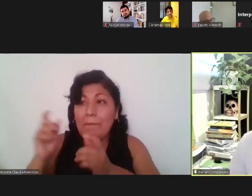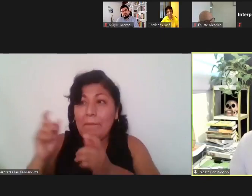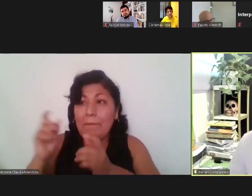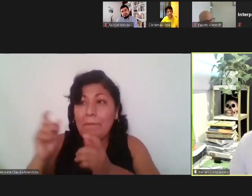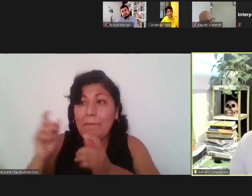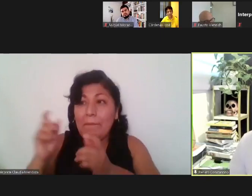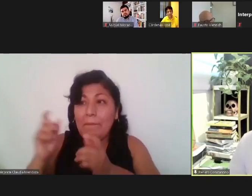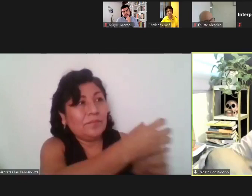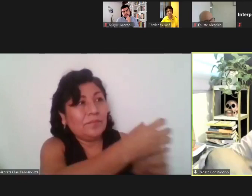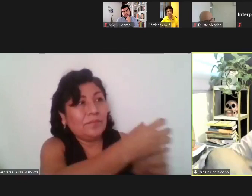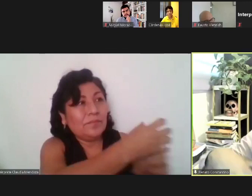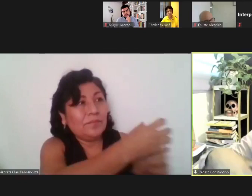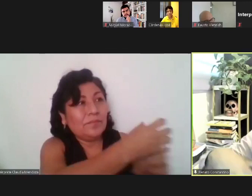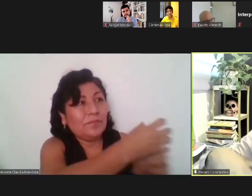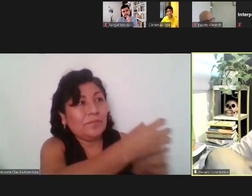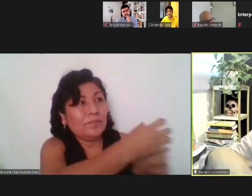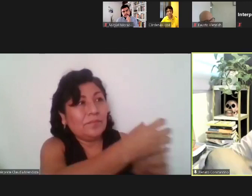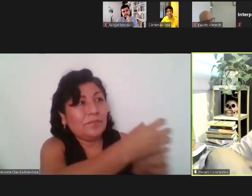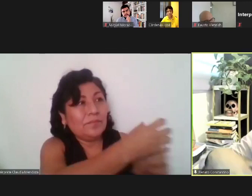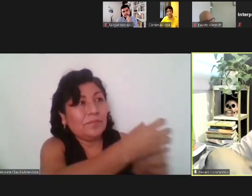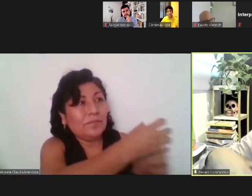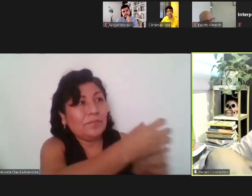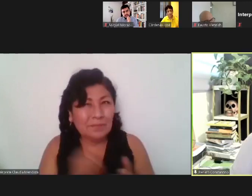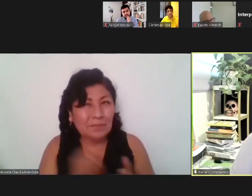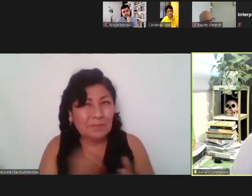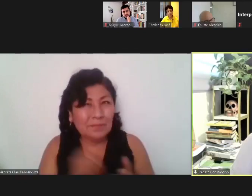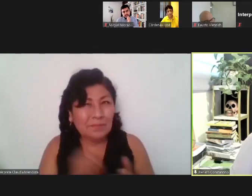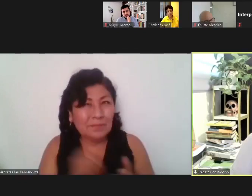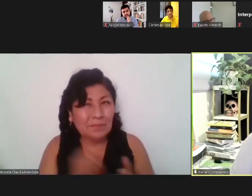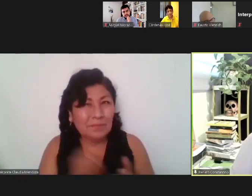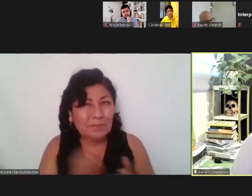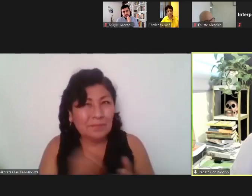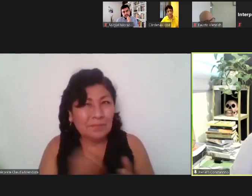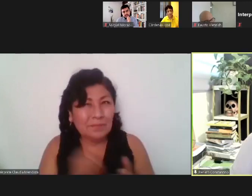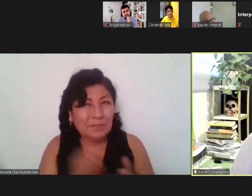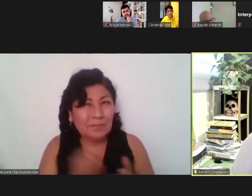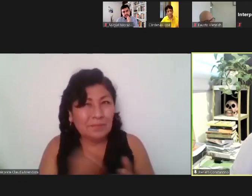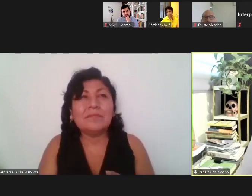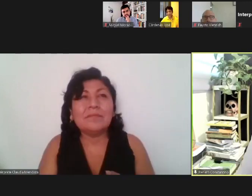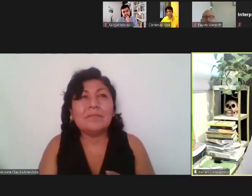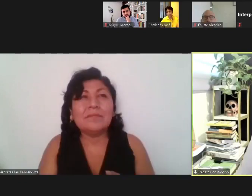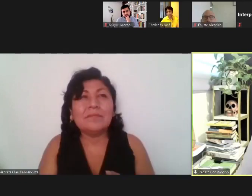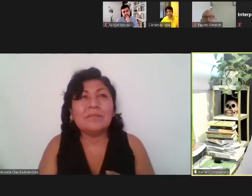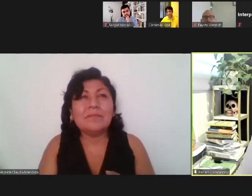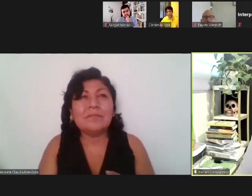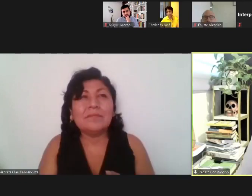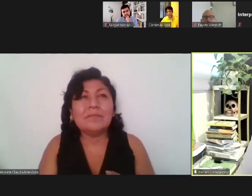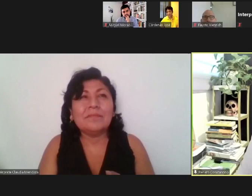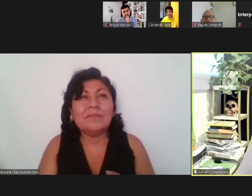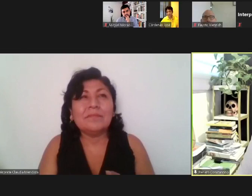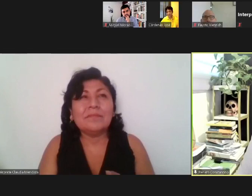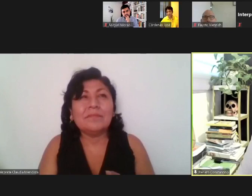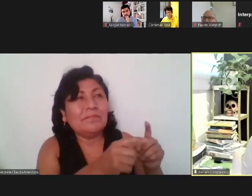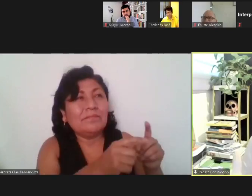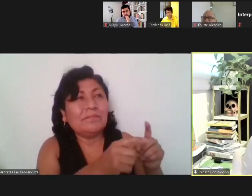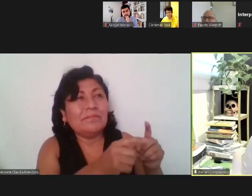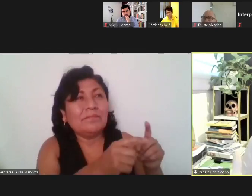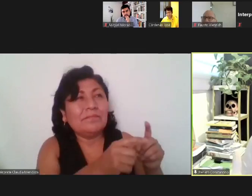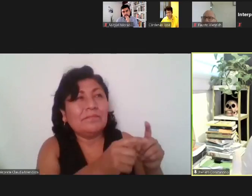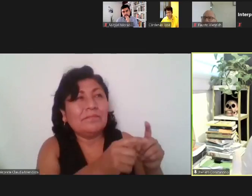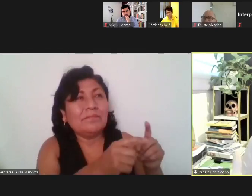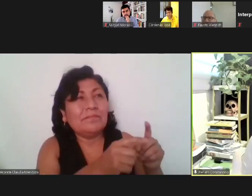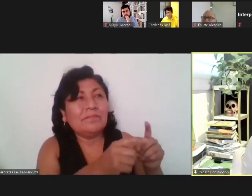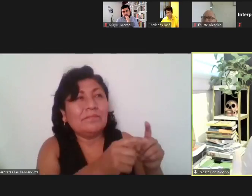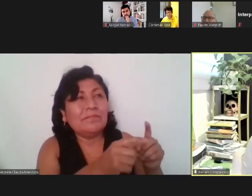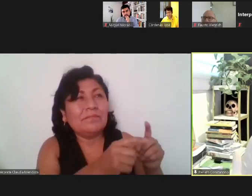puedan acceder más realmente a la cultura y a los libros de una manera equivalente a la que